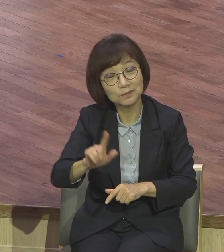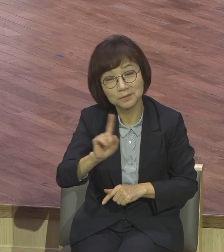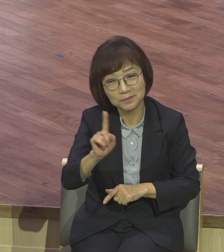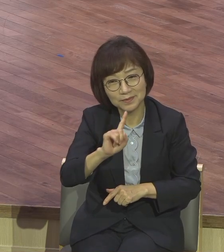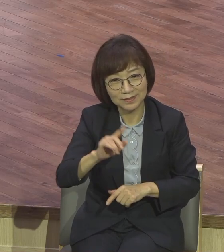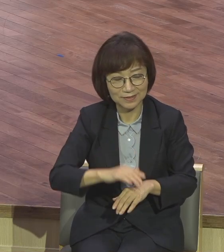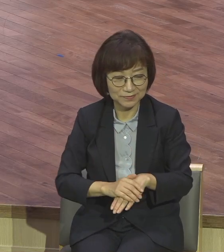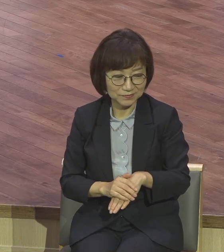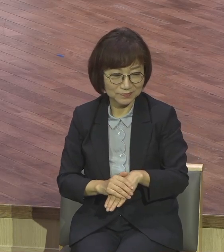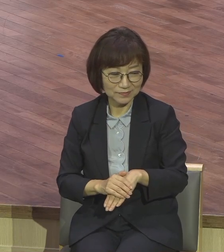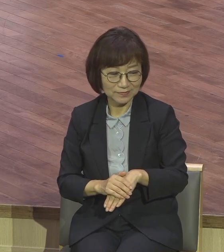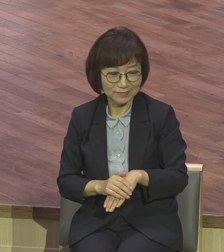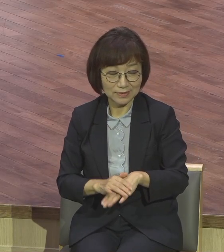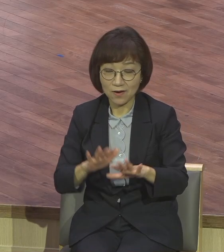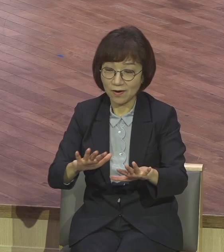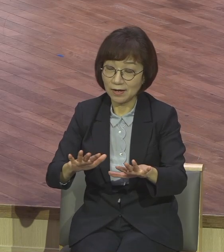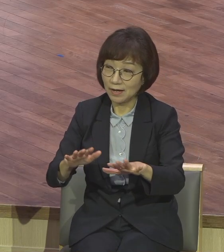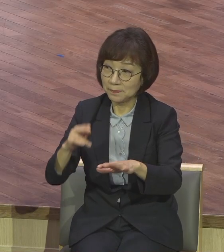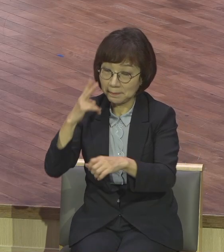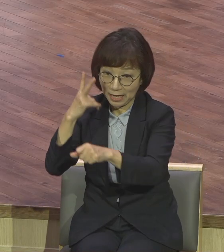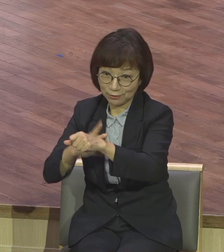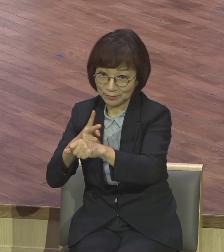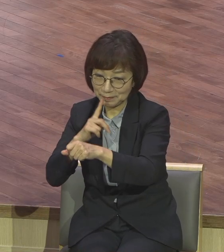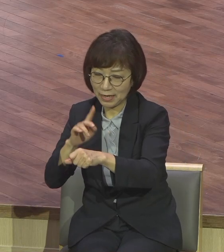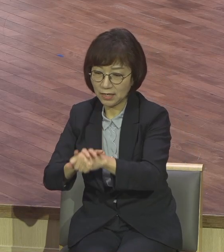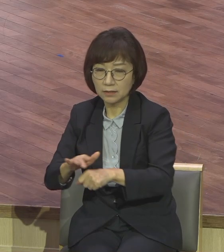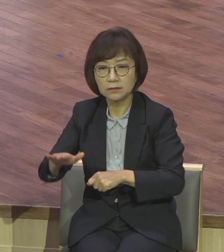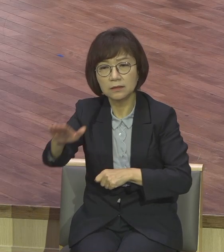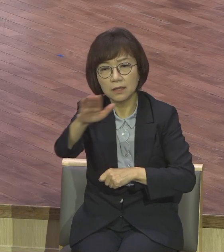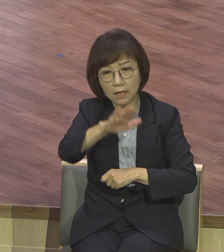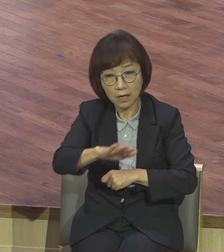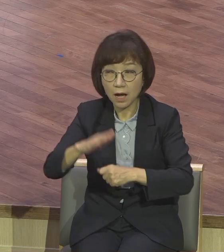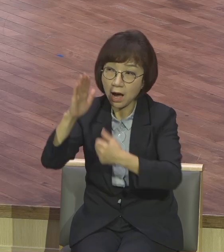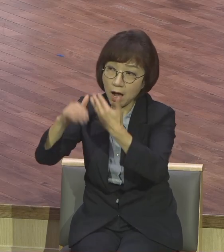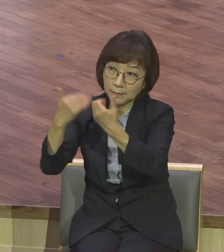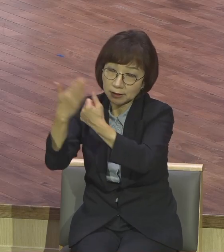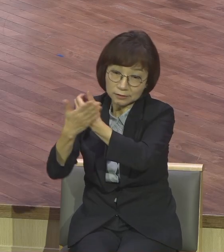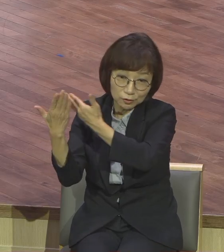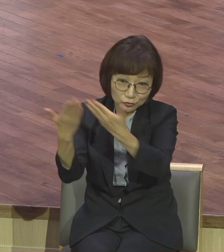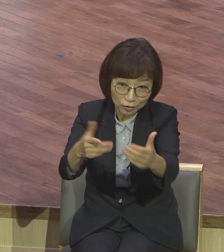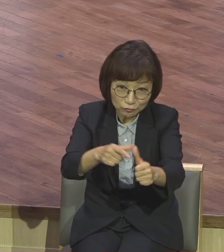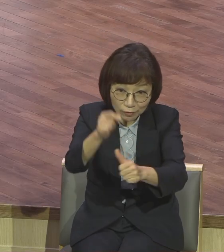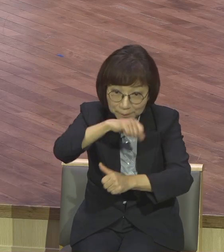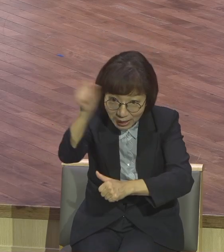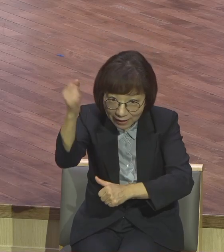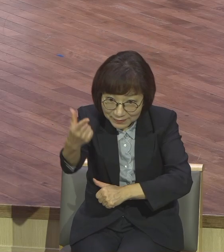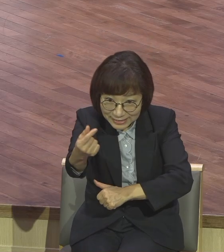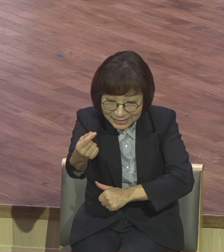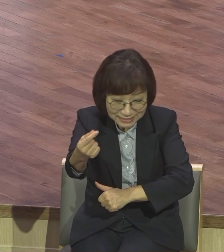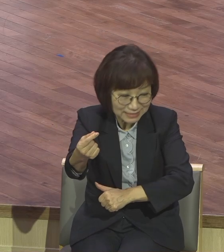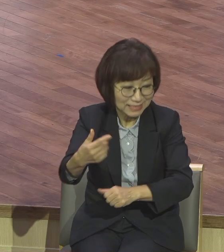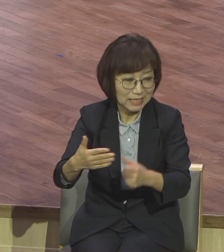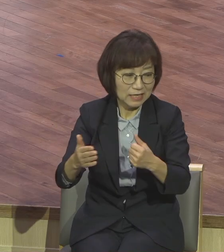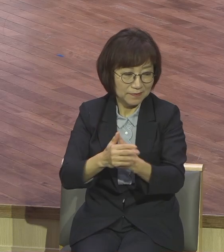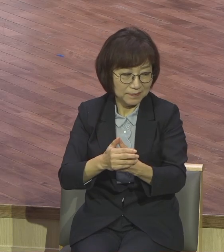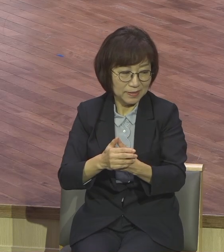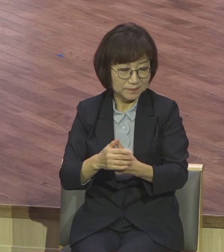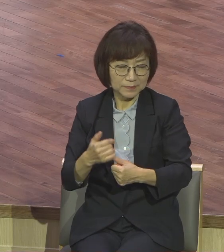바울은 하나님의 은혜로 구원받은 자가 어떤 삶을 살아야 되는지 그 답을 주고 있습니다. 20절.